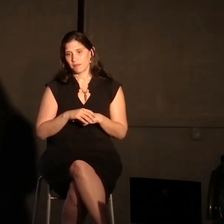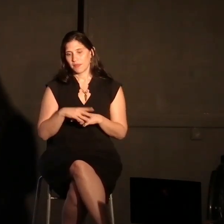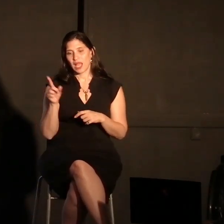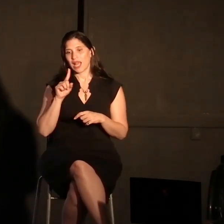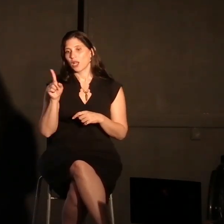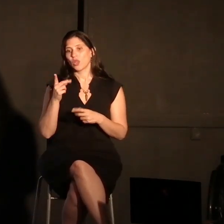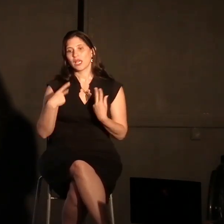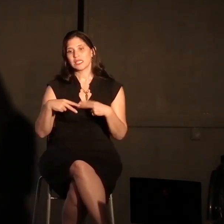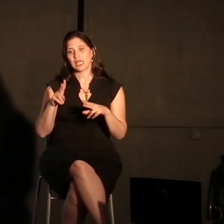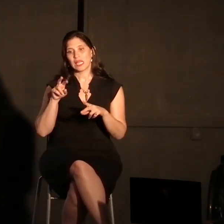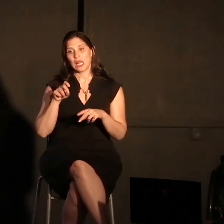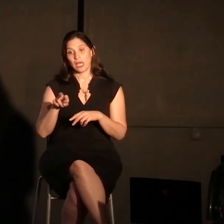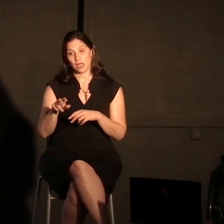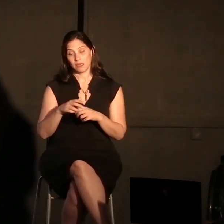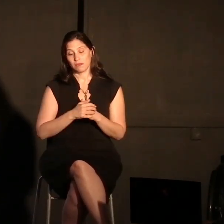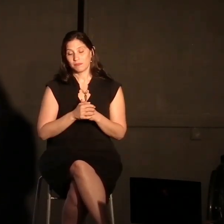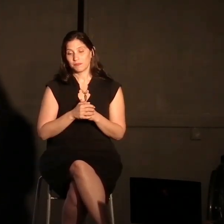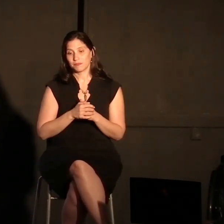תחזרי ללכת